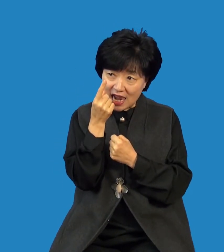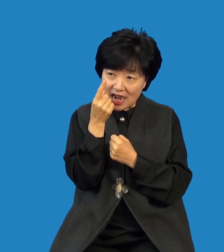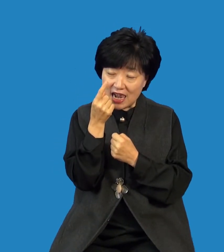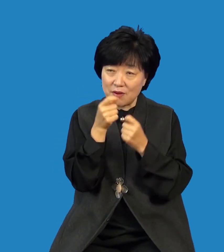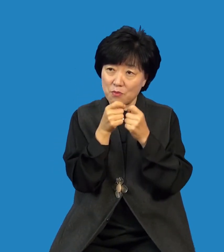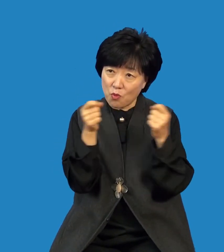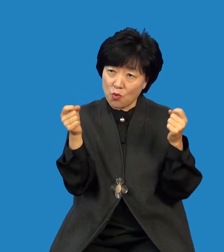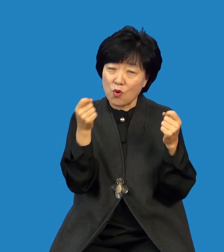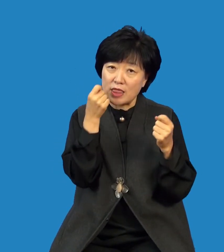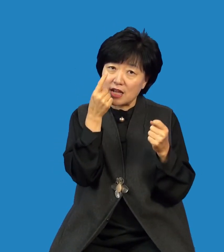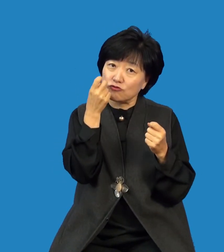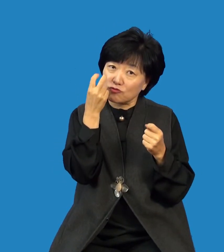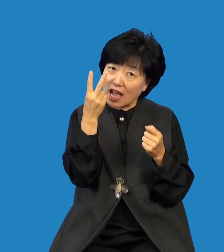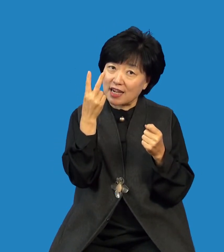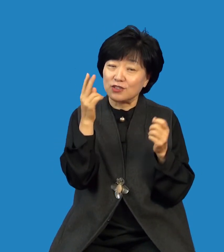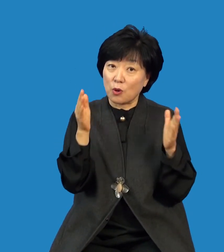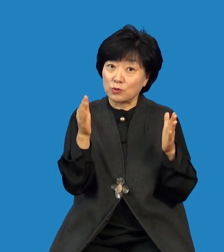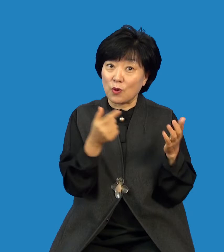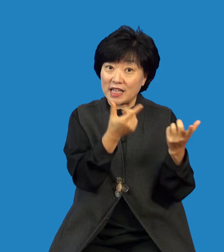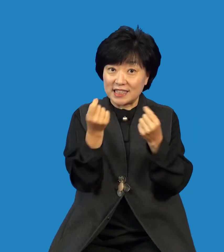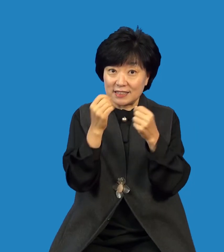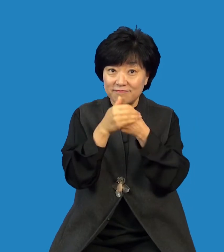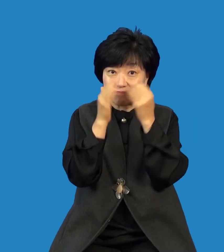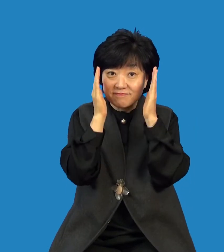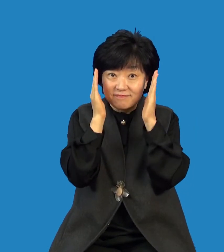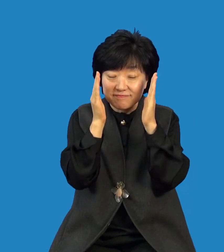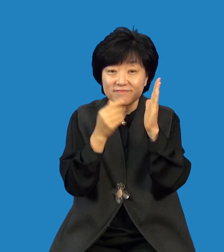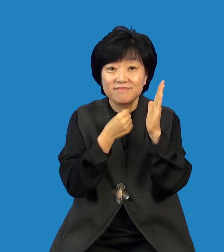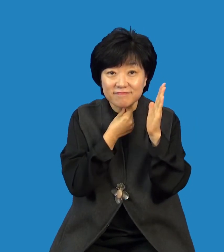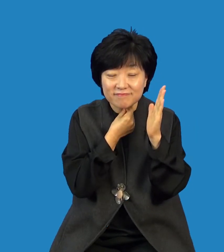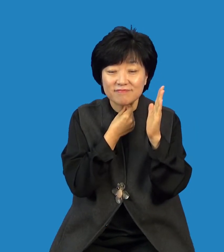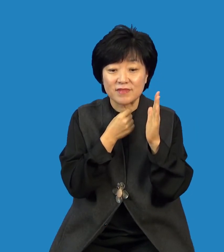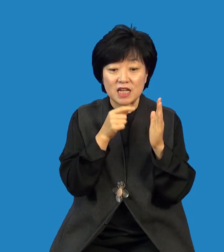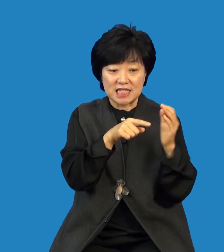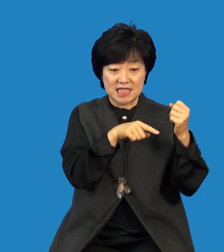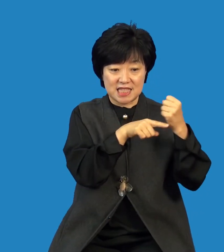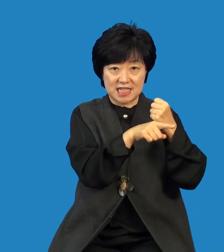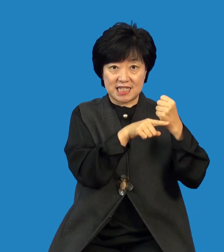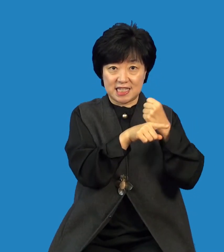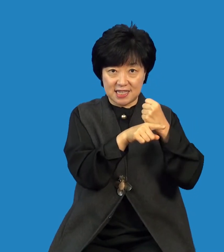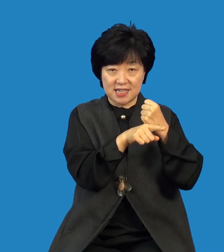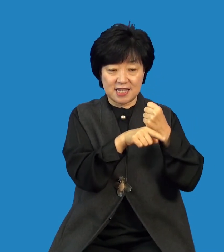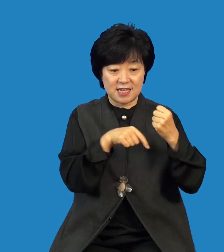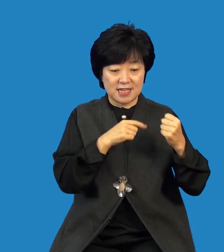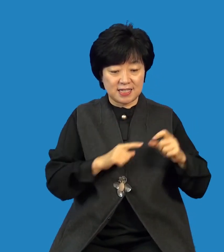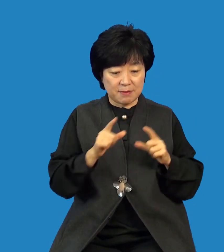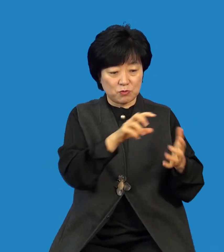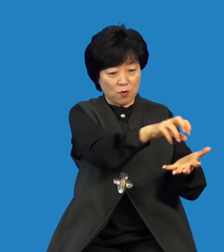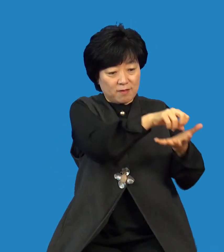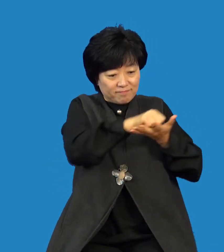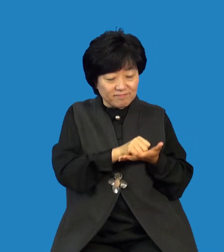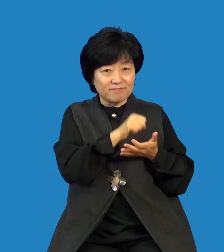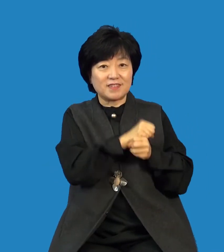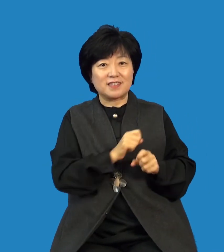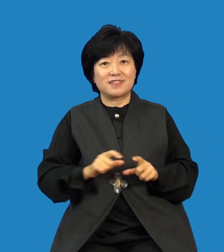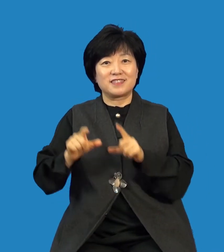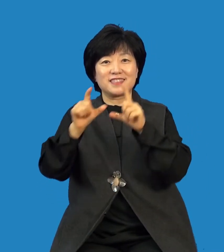함께 살펴보려고 합니다. 그래서 여러분 가운데 이 단어들의 진짜 의미가 누려지고 충만해지기를 주의 이름으로